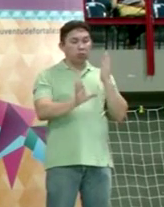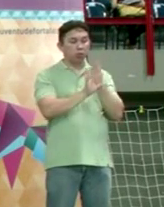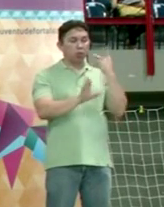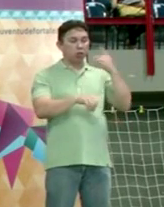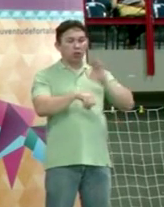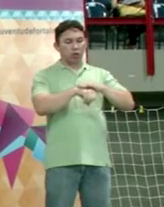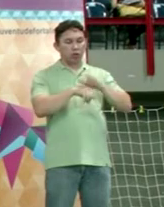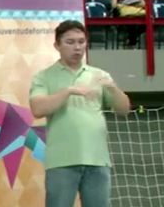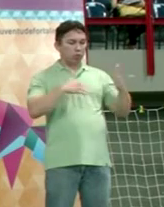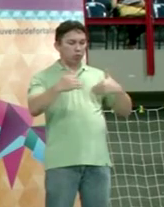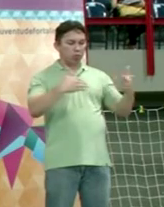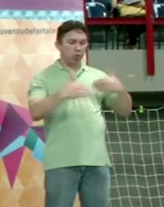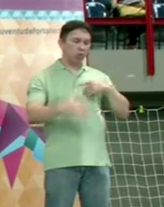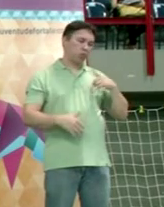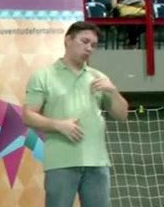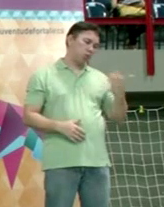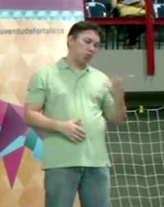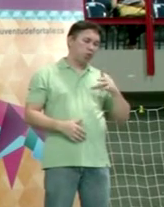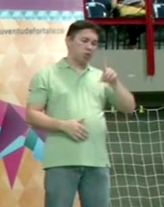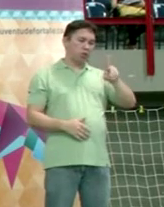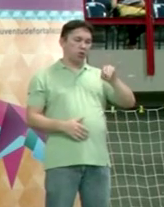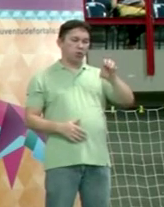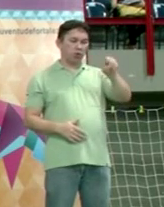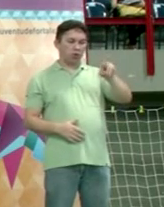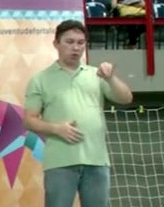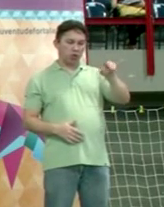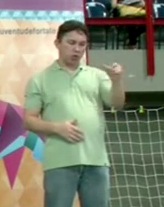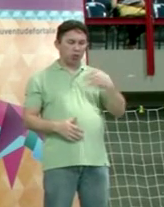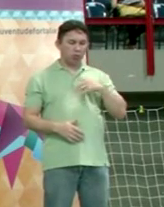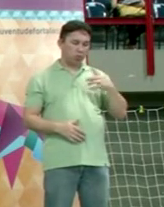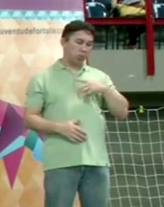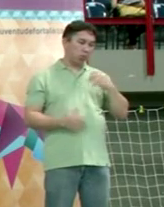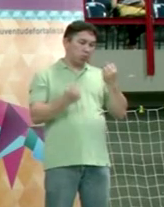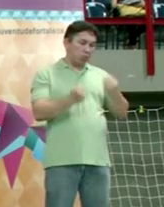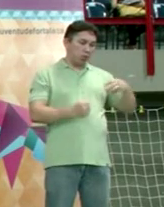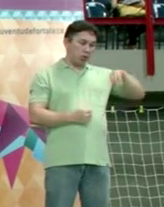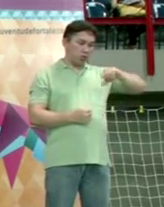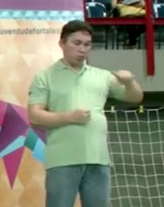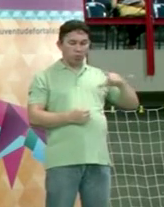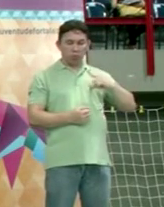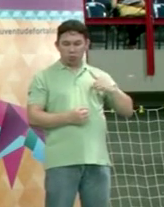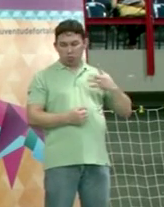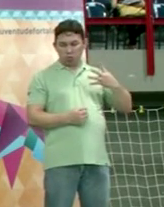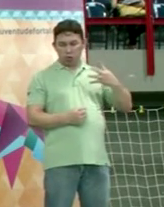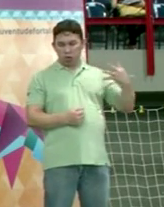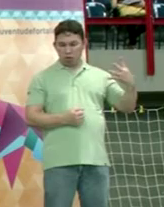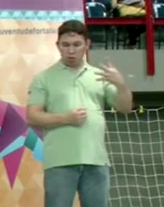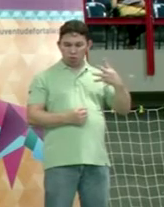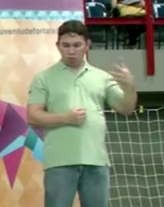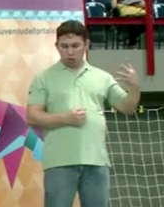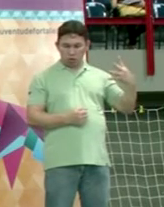Devido à produção de dióxido de carbono, massa molar igual a 44 gramas por mol.